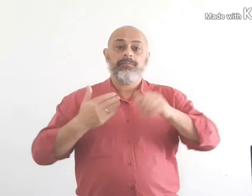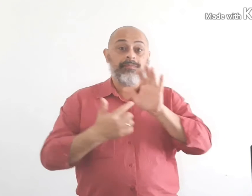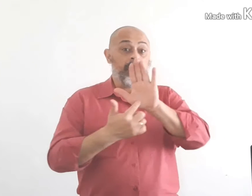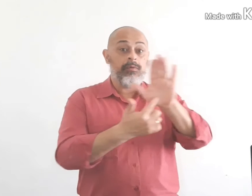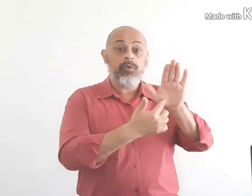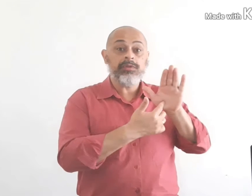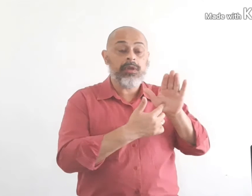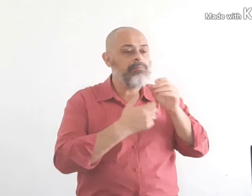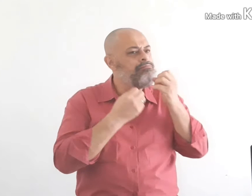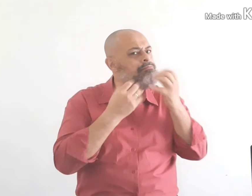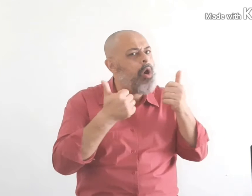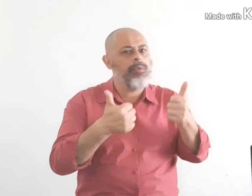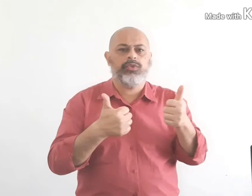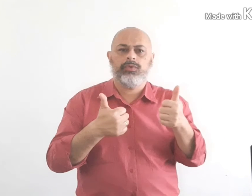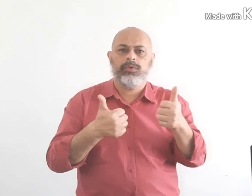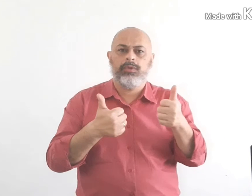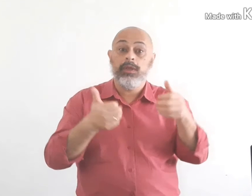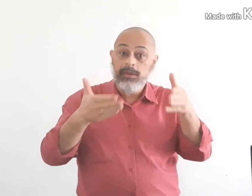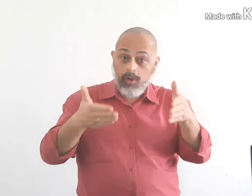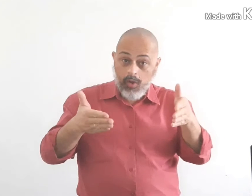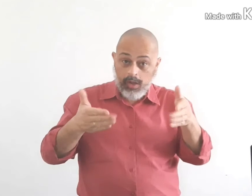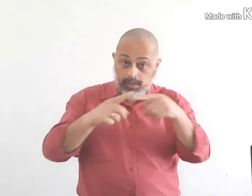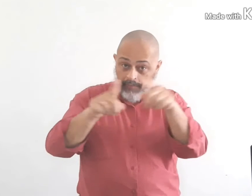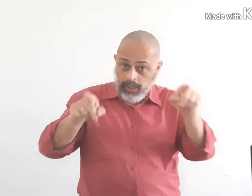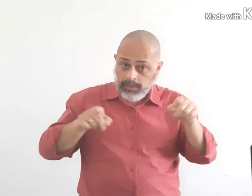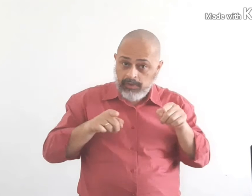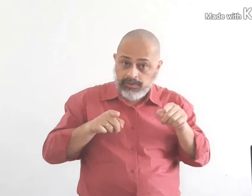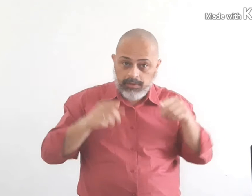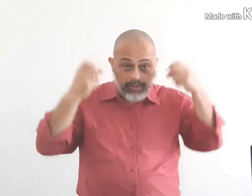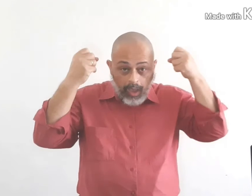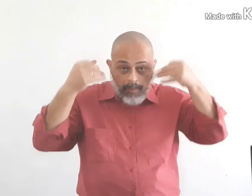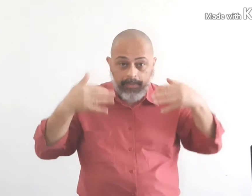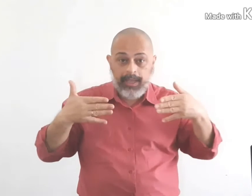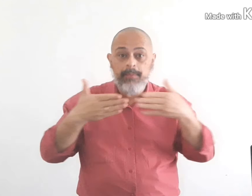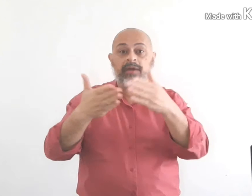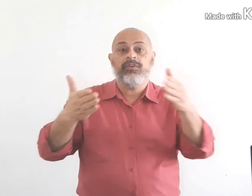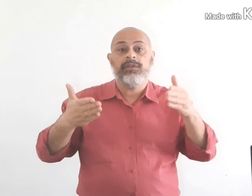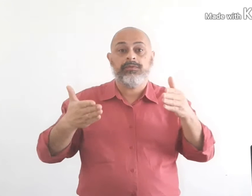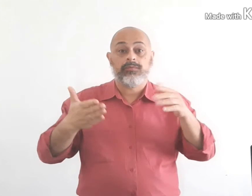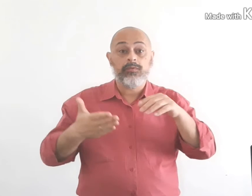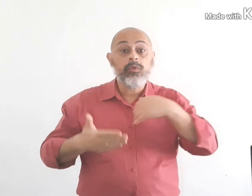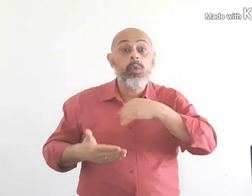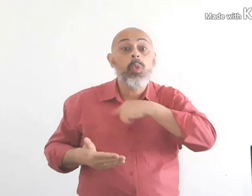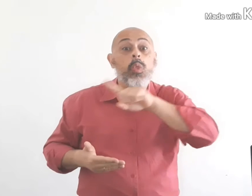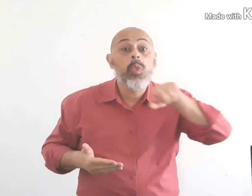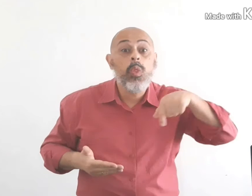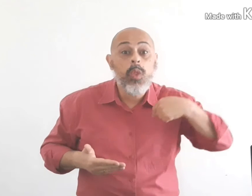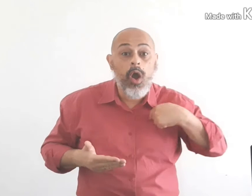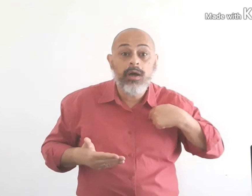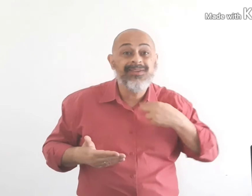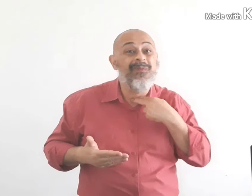reconhecimento. Então vamos entender aqui o que está acontecendo, para que não sejamos carnais como a igreja de